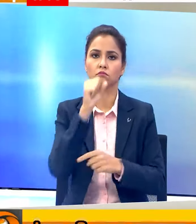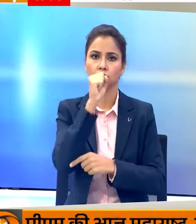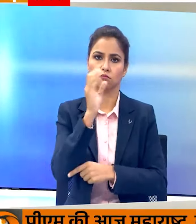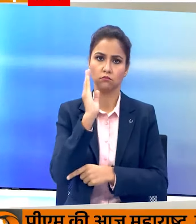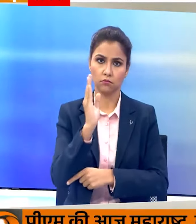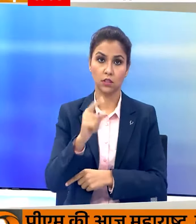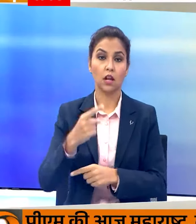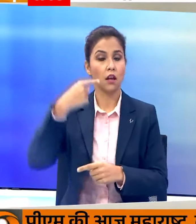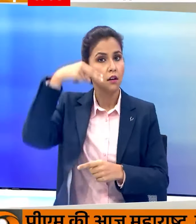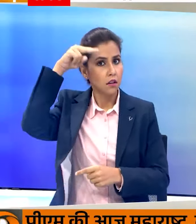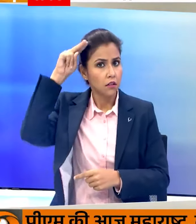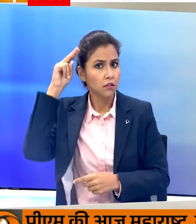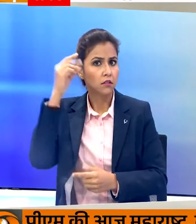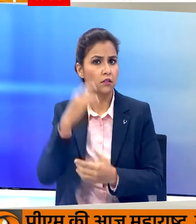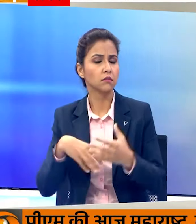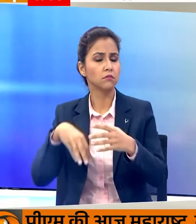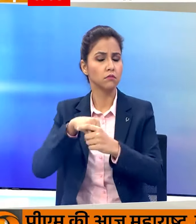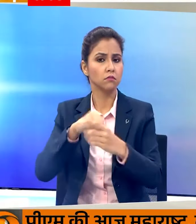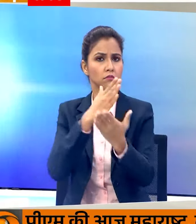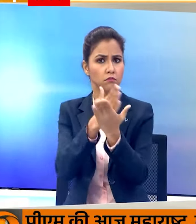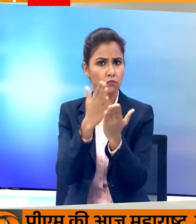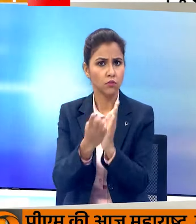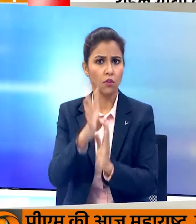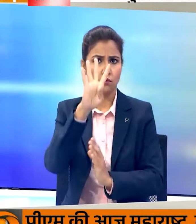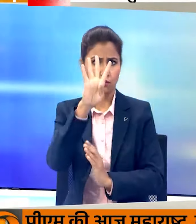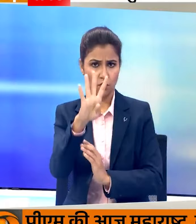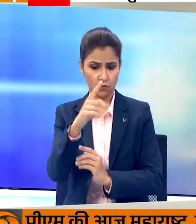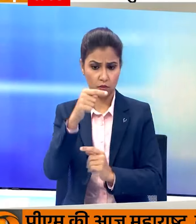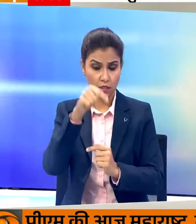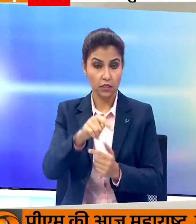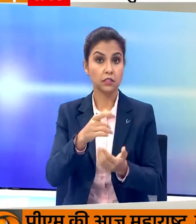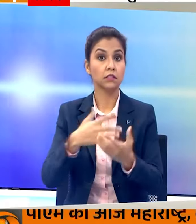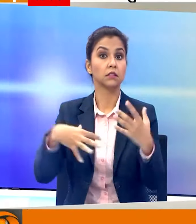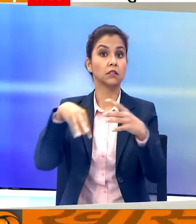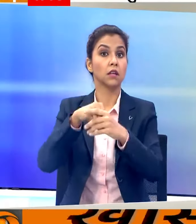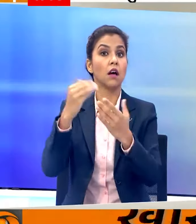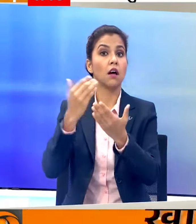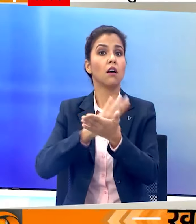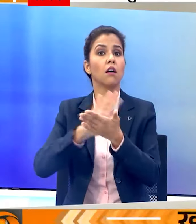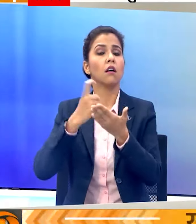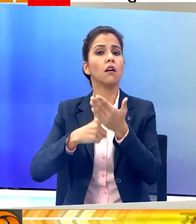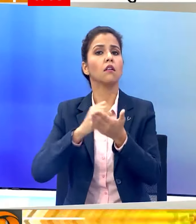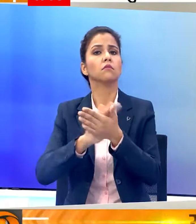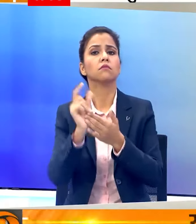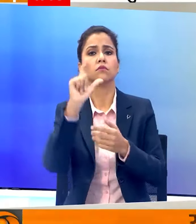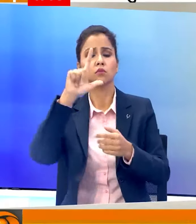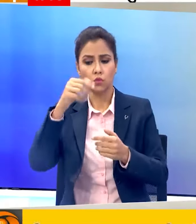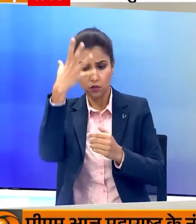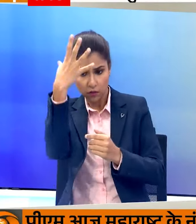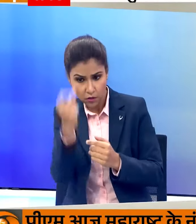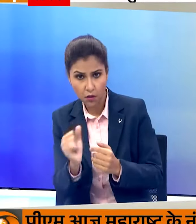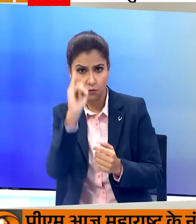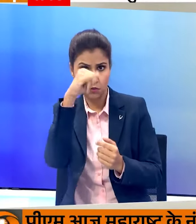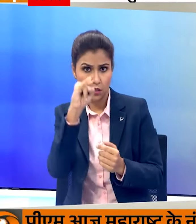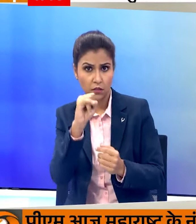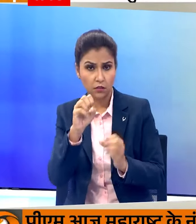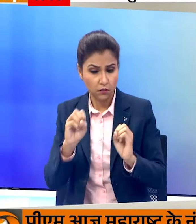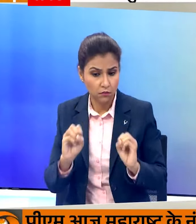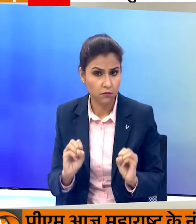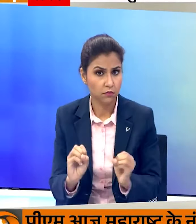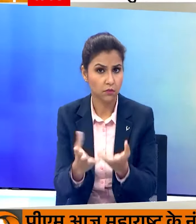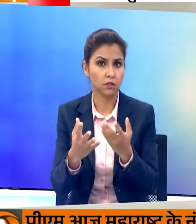प्रतिष्ठान में चार सत्रों में आयोजित होने वाले इस सम्मेलन में राहुल शाम 6 बजे से आयोजित एक सत्र को